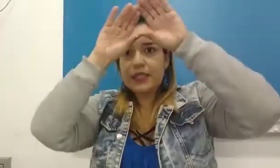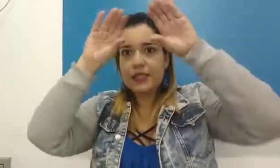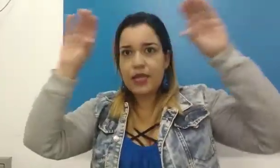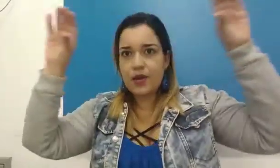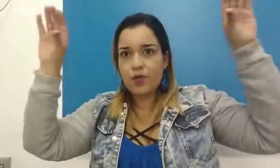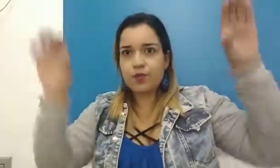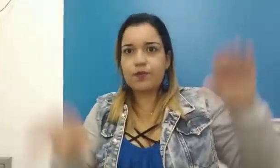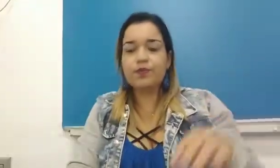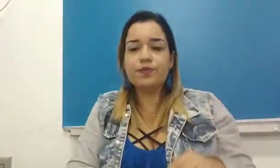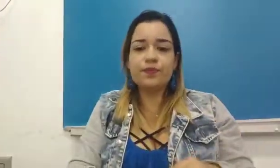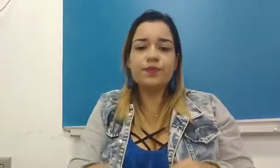céu,